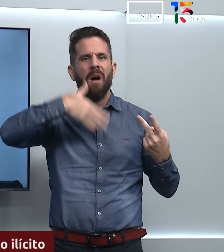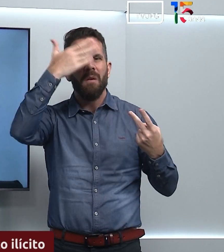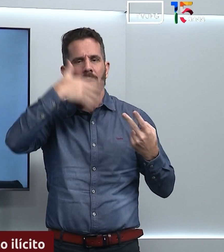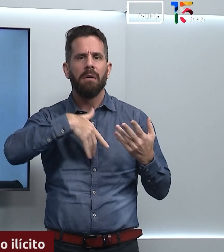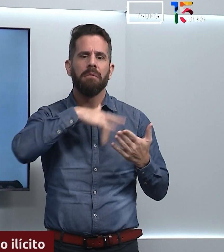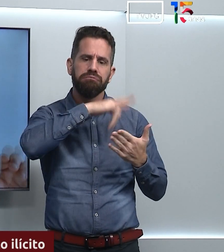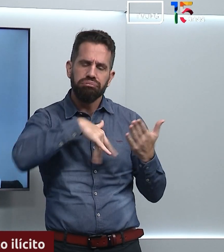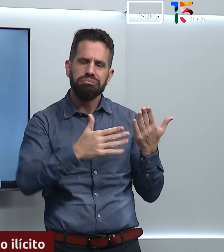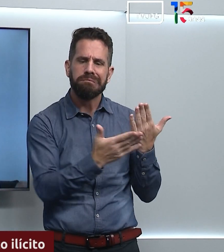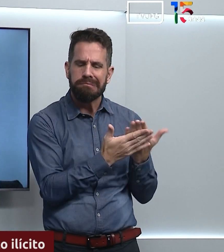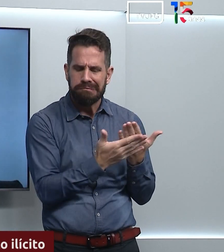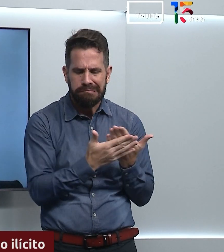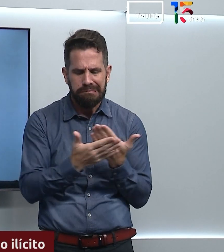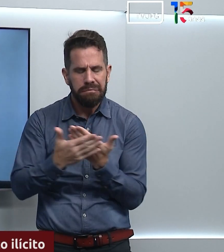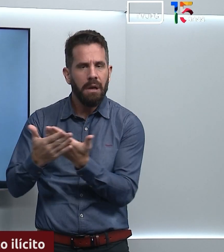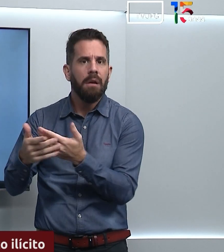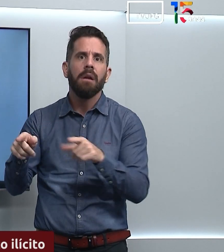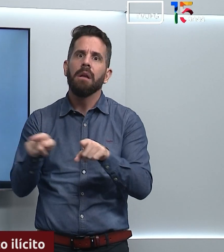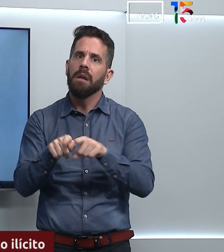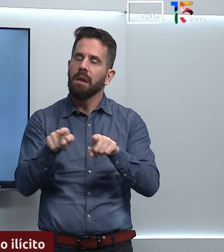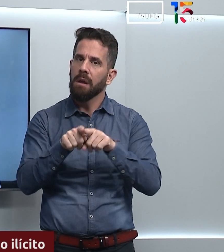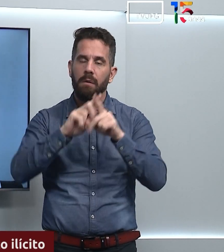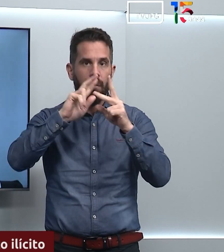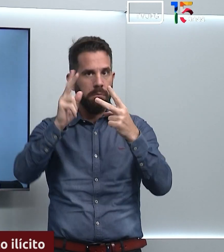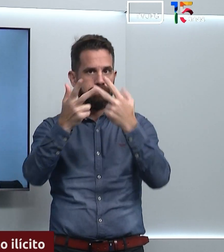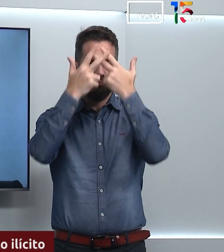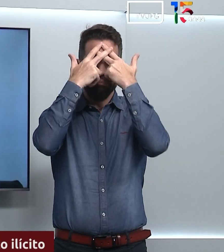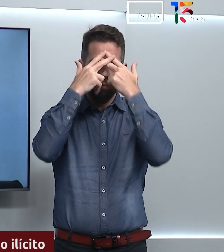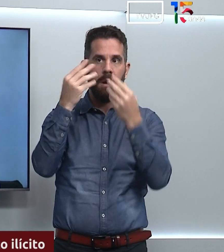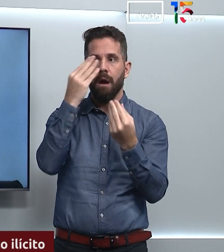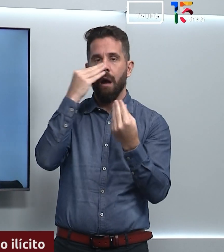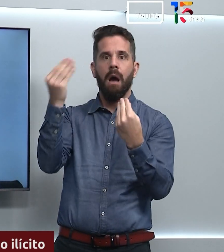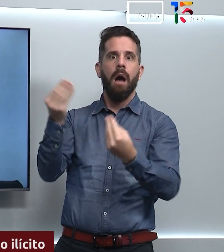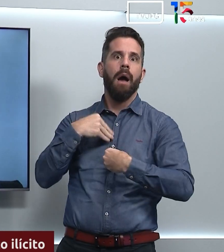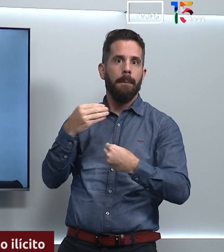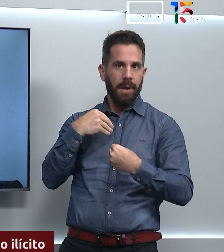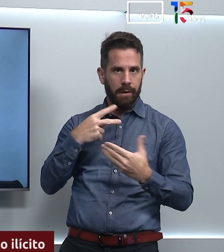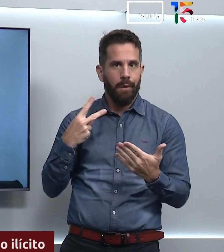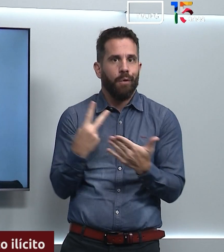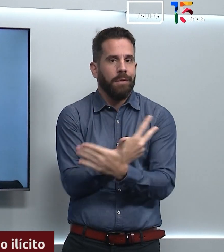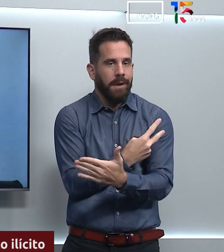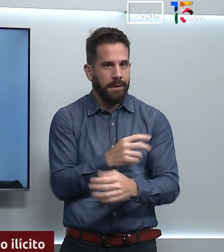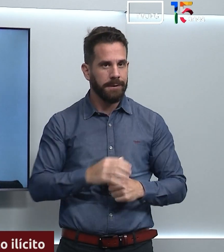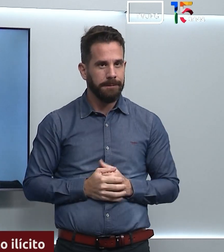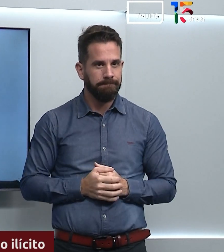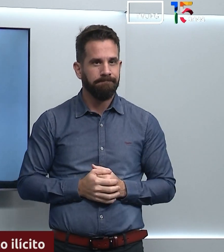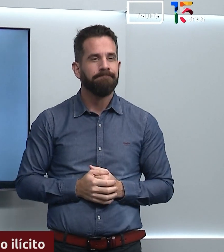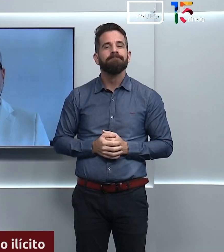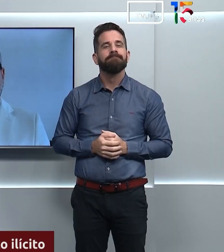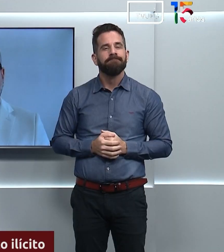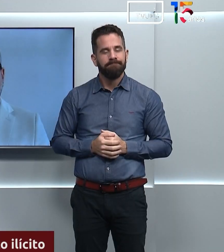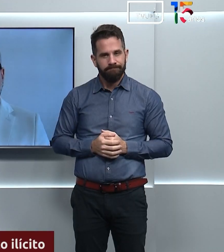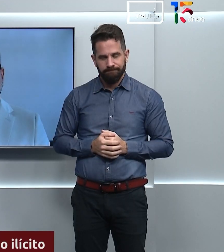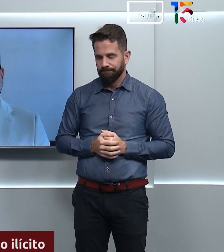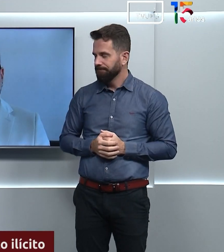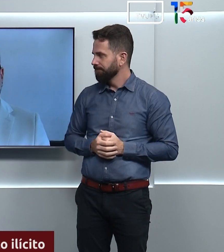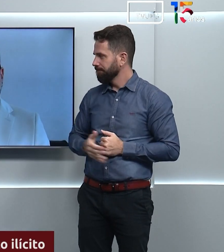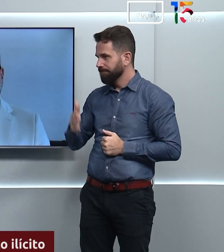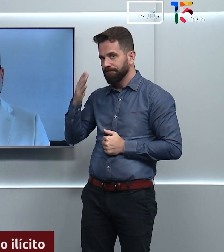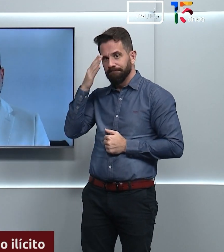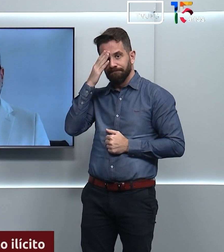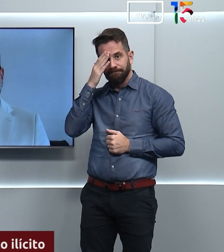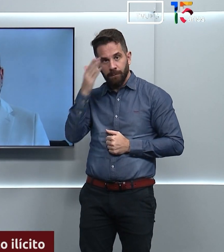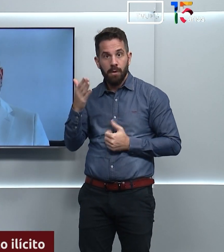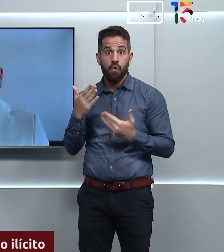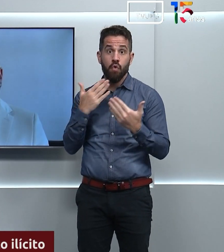que não reste dúvida da sequela que o abandono causou. Tá certo, Cristiano. A gente conversou, então, com o presidente